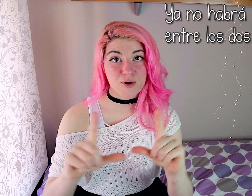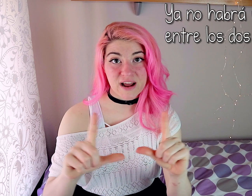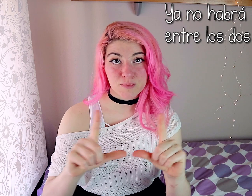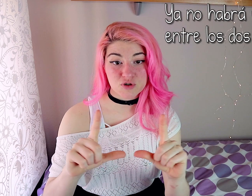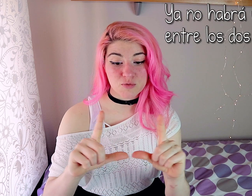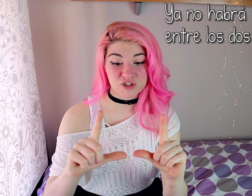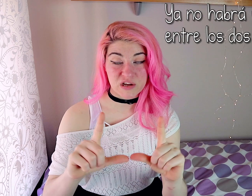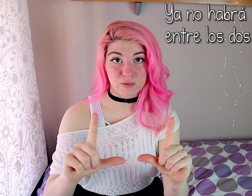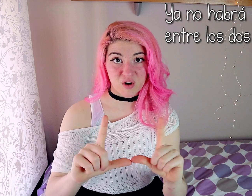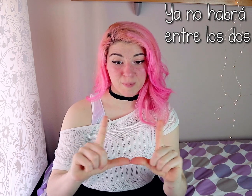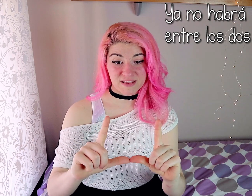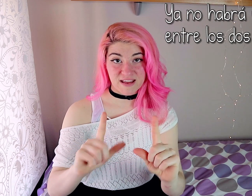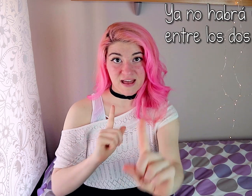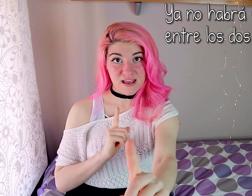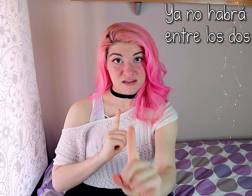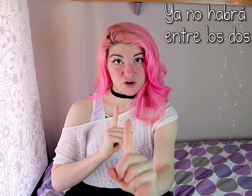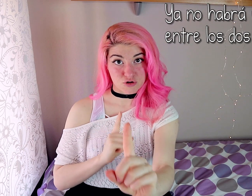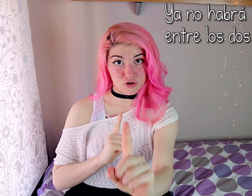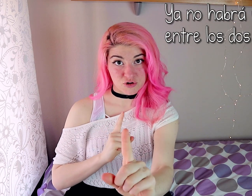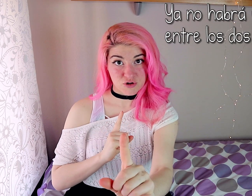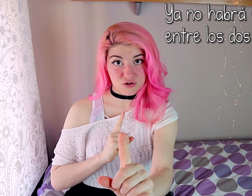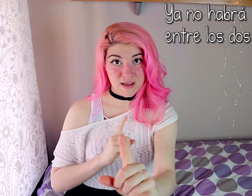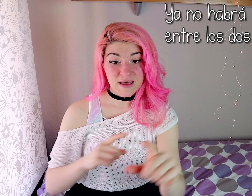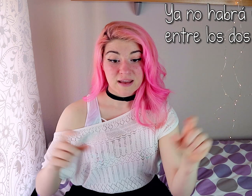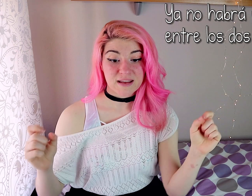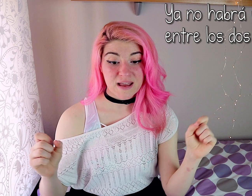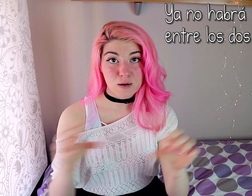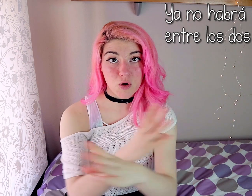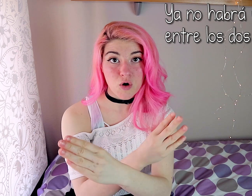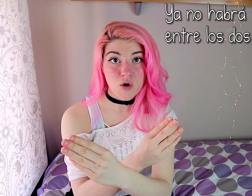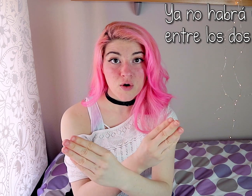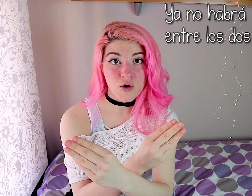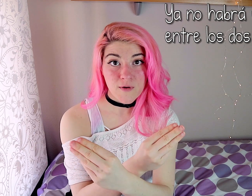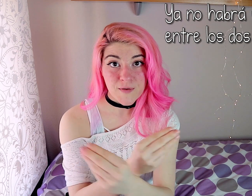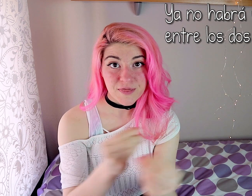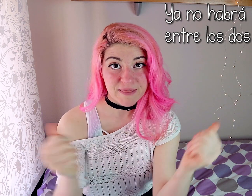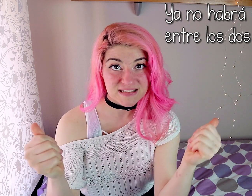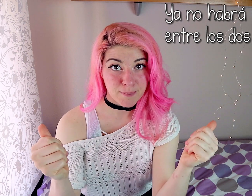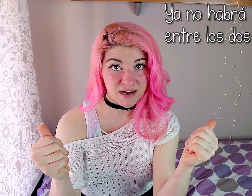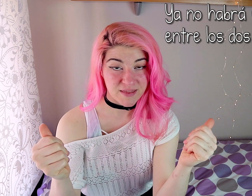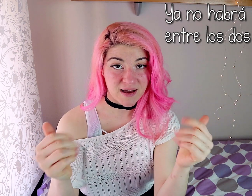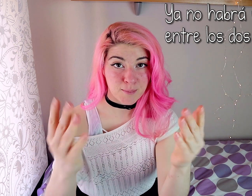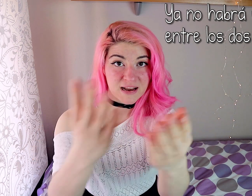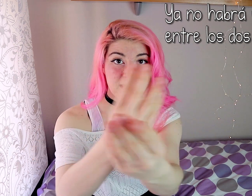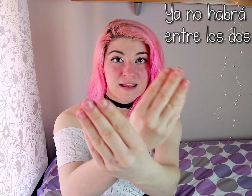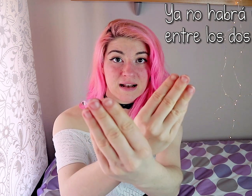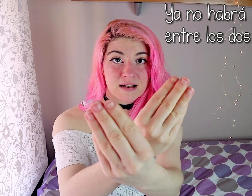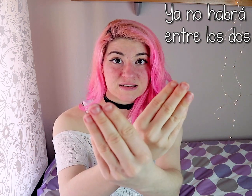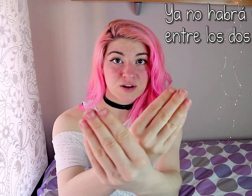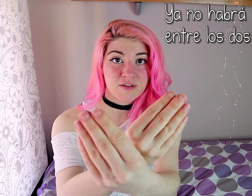ahora haremos como si hubiera una pantalla entre nosotros dos. Que luego desaparecerá, ¿vale? El signo